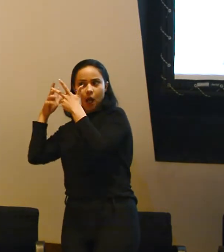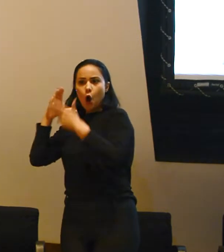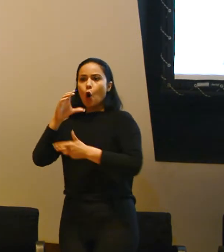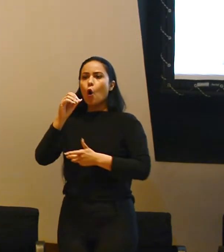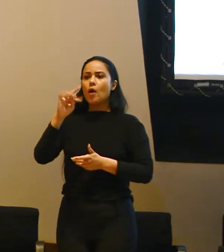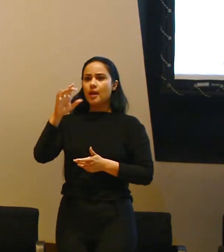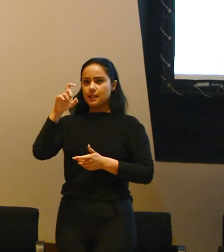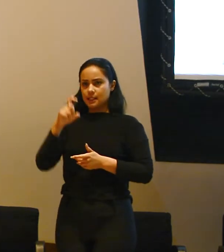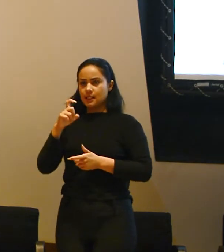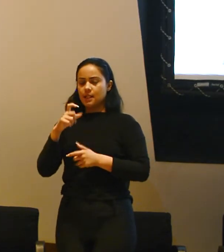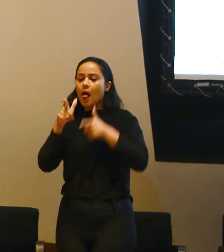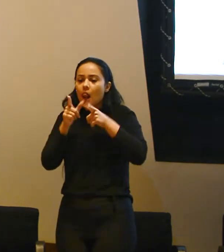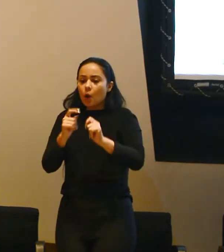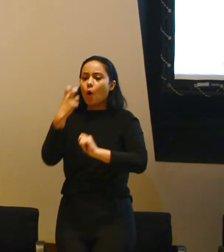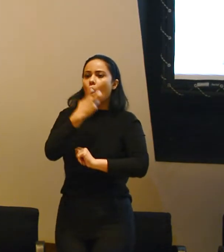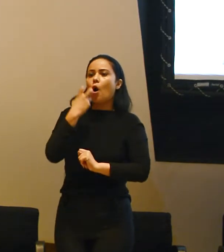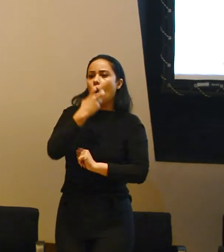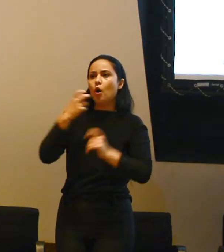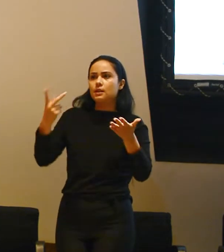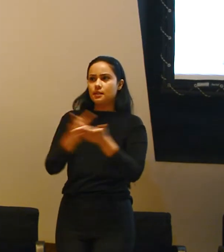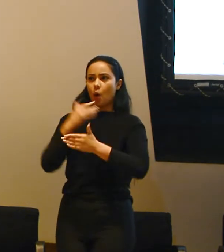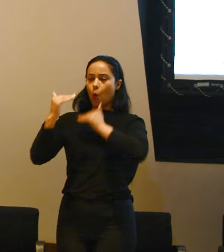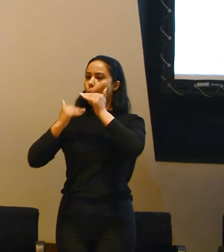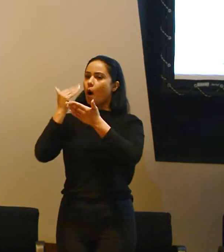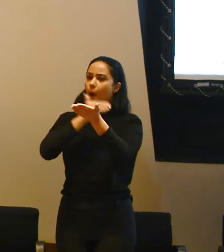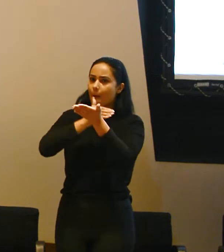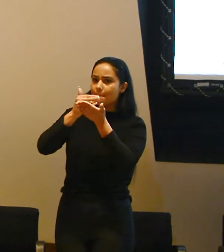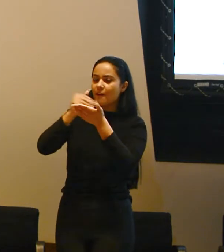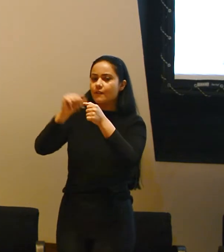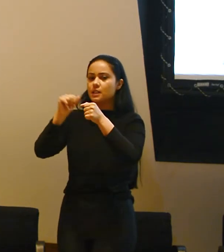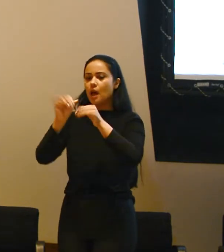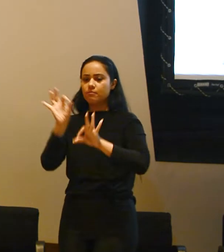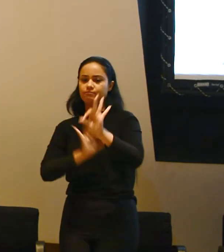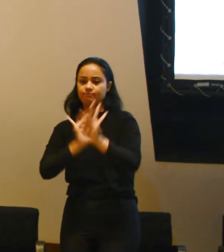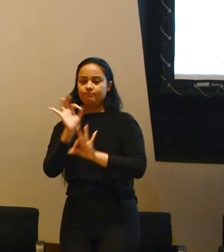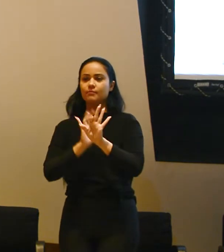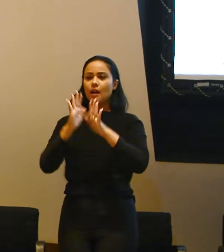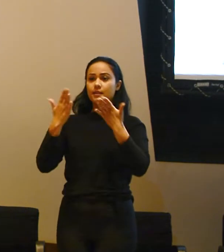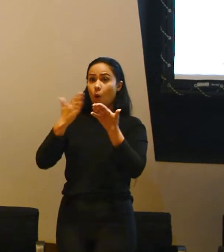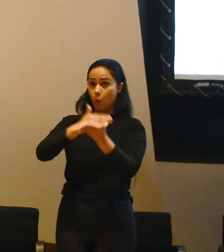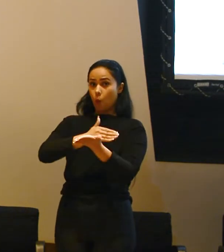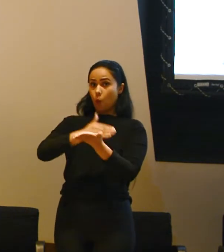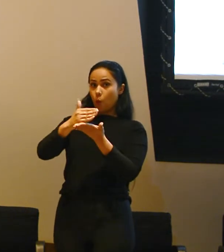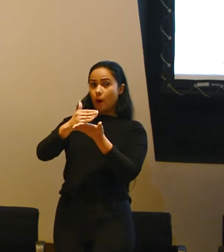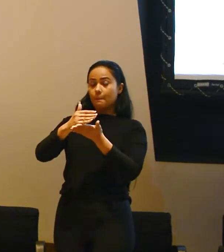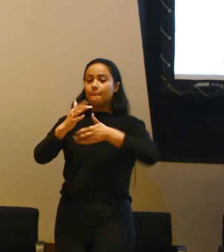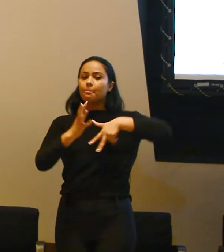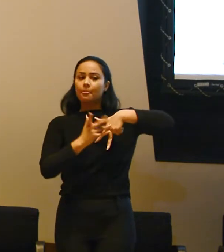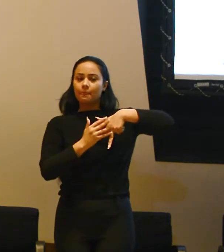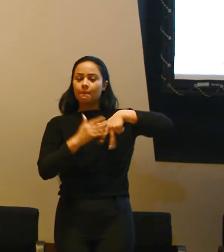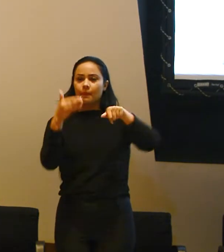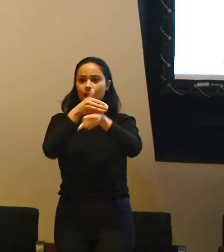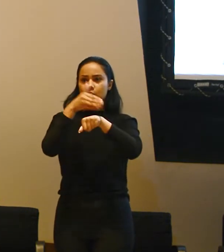para a linguagem oral acontecer. Então, é quando a gente começa a fazer esse mapeamento. Então, inicialmente, o paciente ele comparece